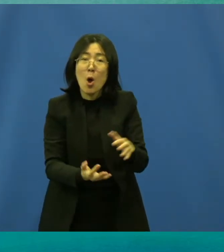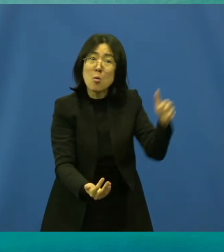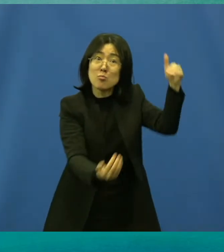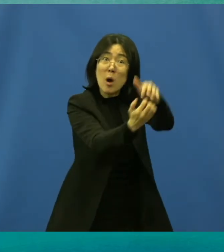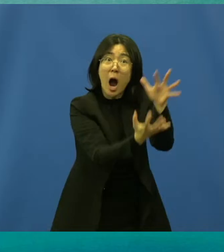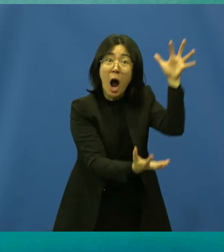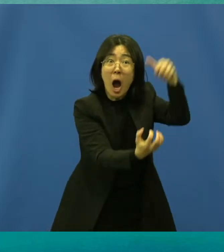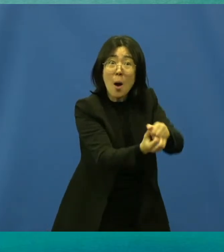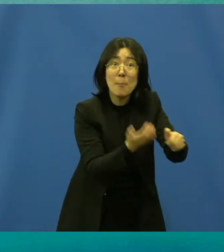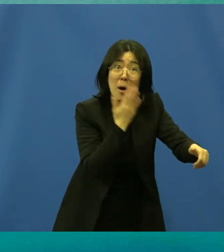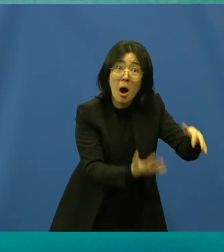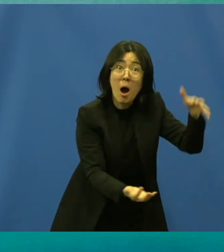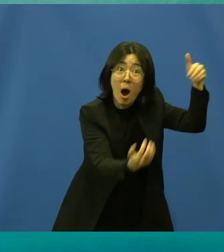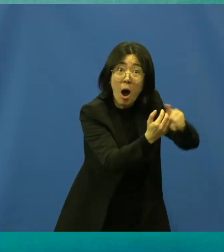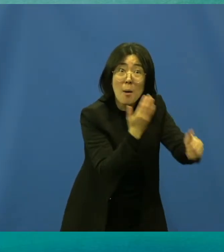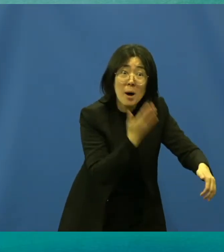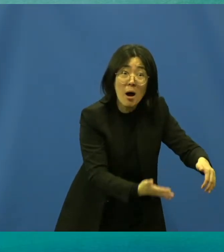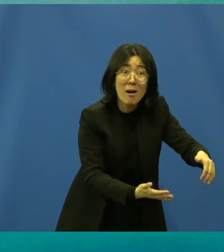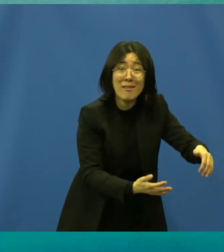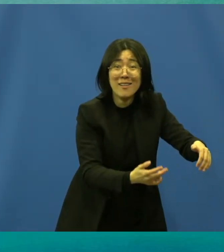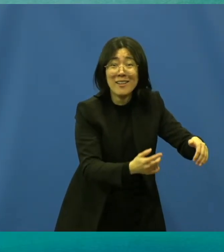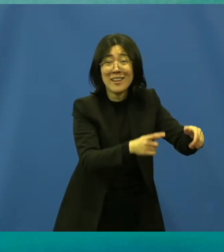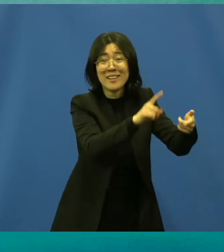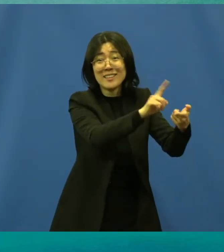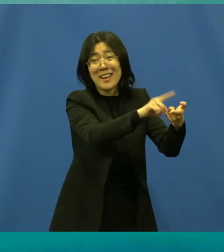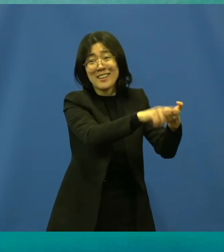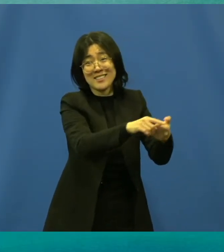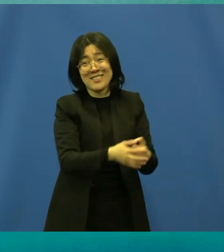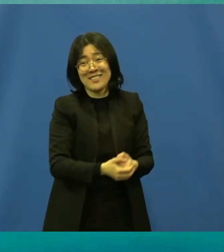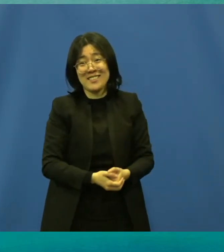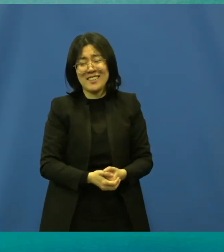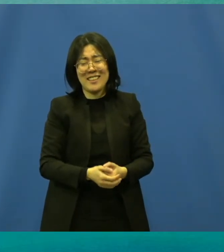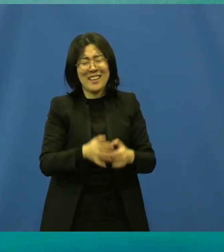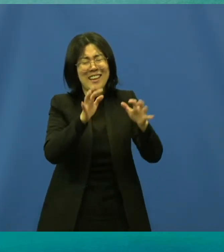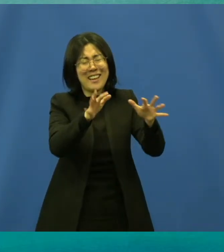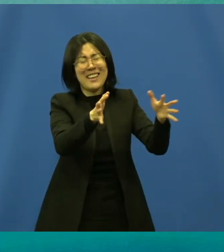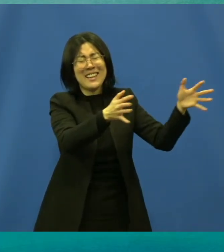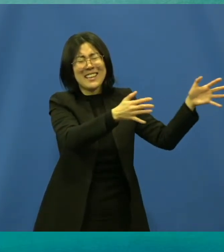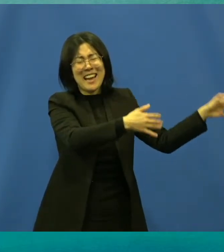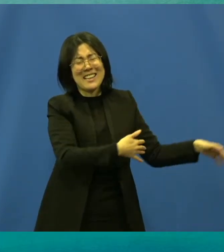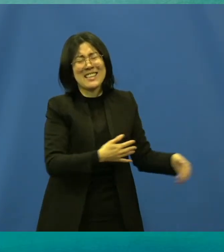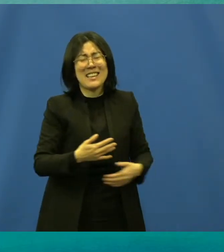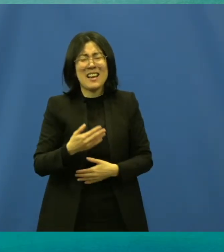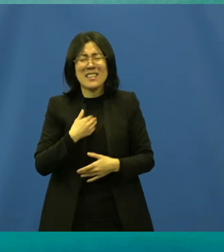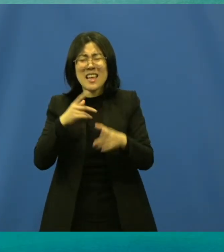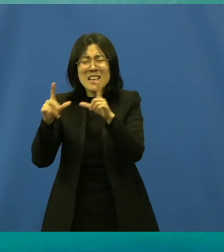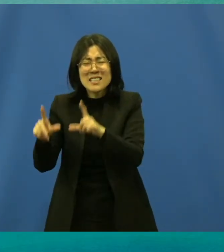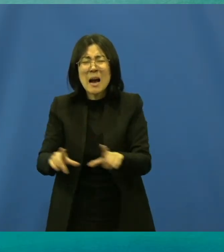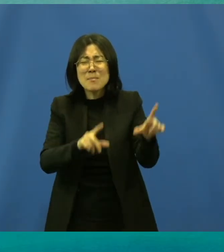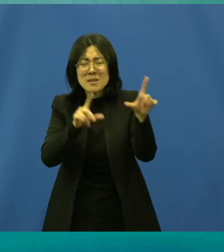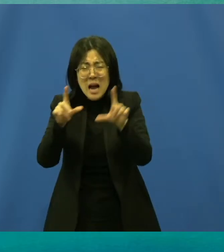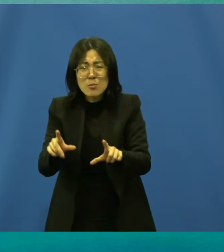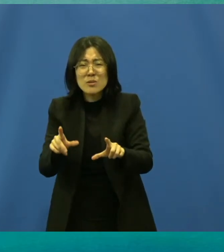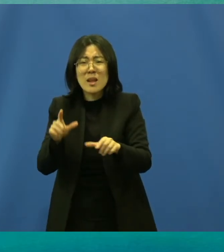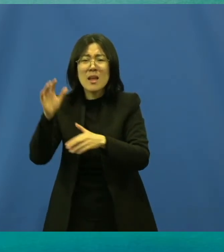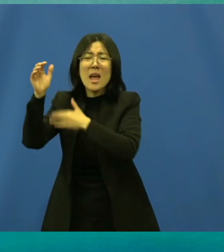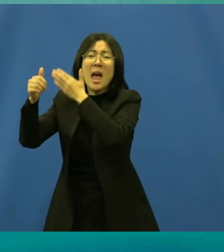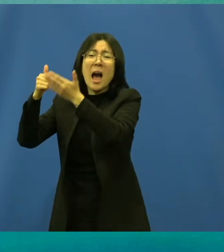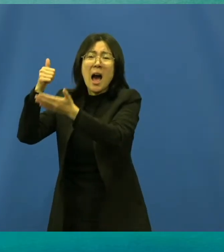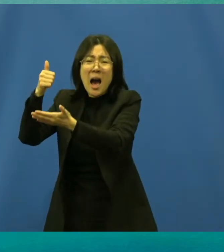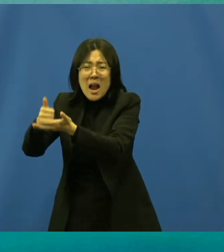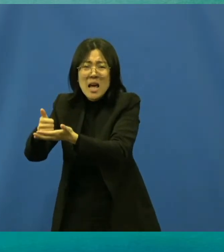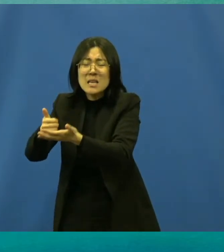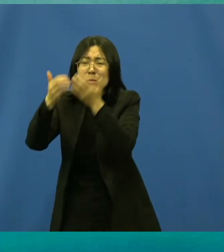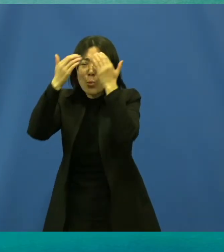기도를 배운 사람들은 하나님이 얼마나 구체적으로 우리의 삶에 관여하시는지를 매 순간 경험하게